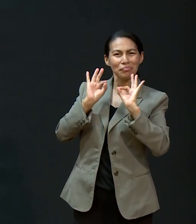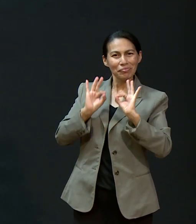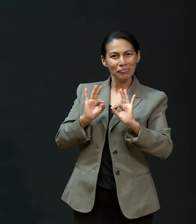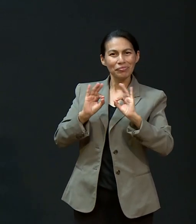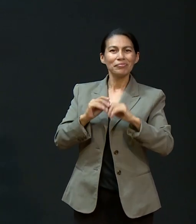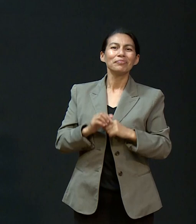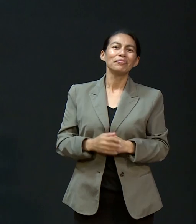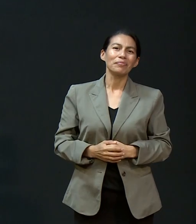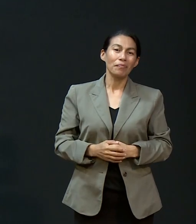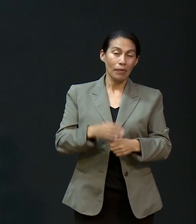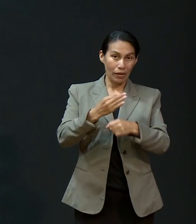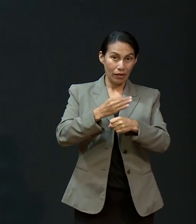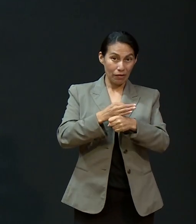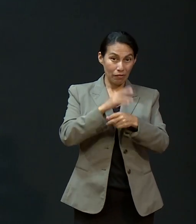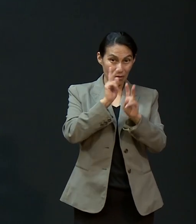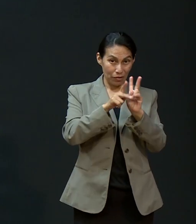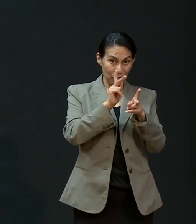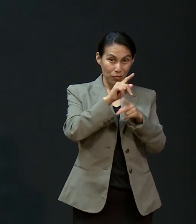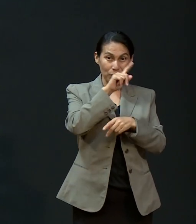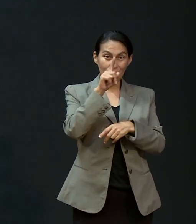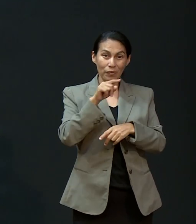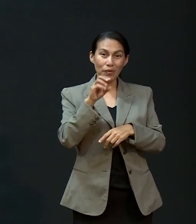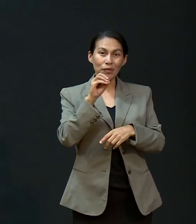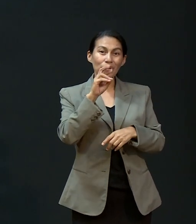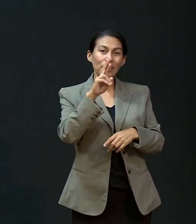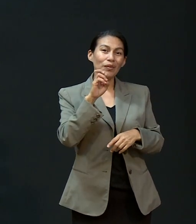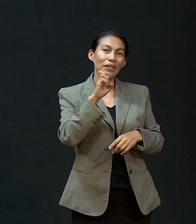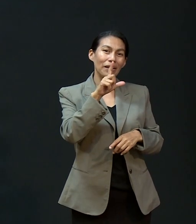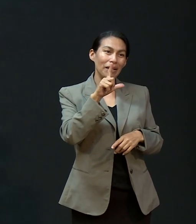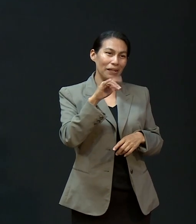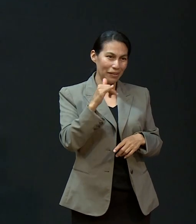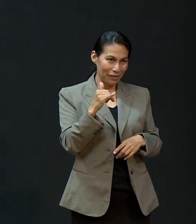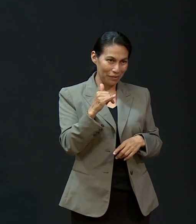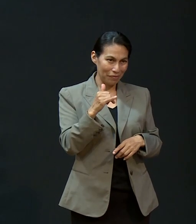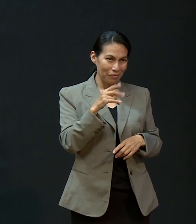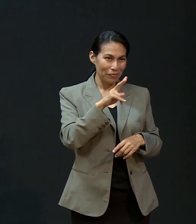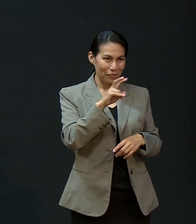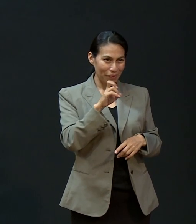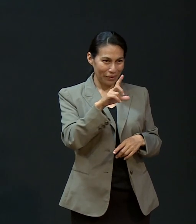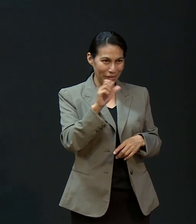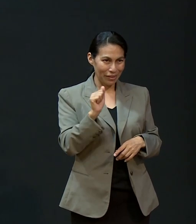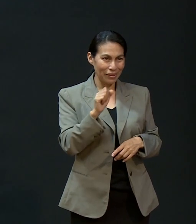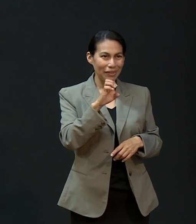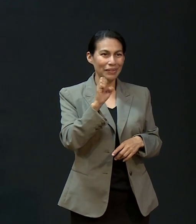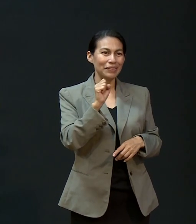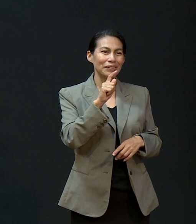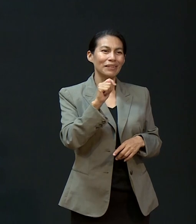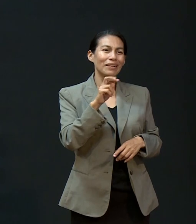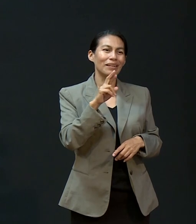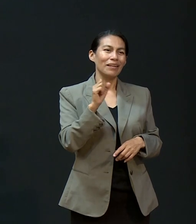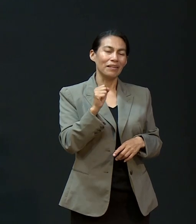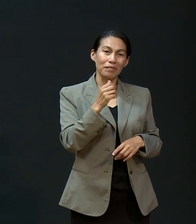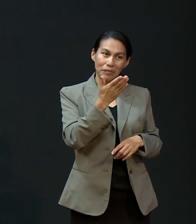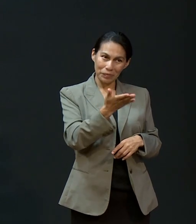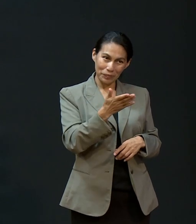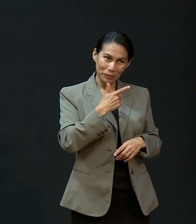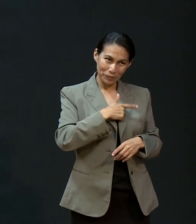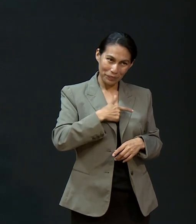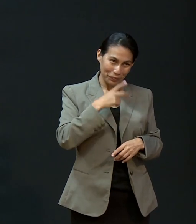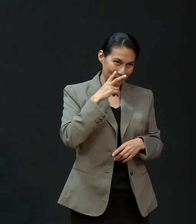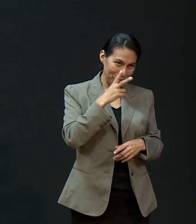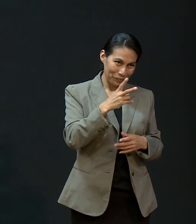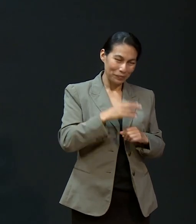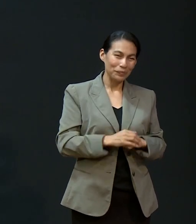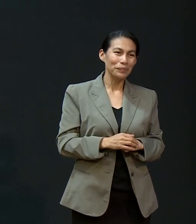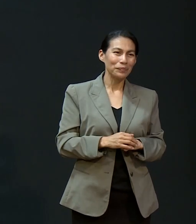esta noche platicaremos con Soreli Vela Estrada. Gracias, Soreli, por estar